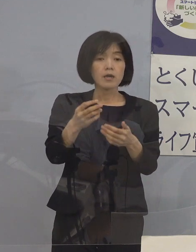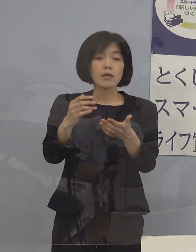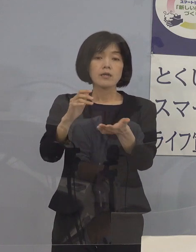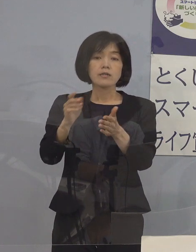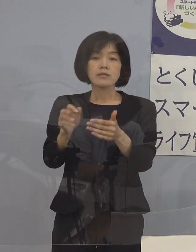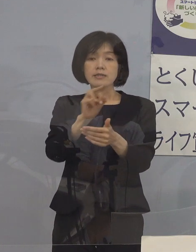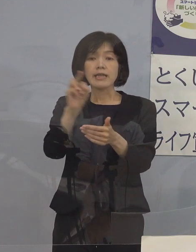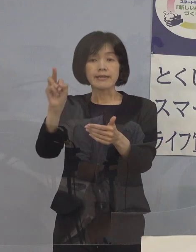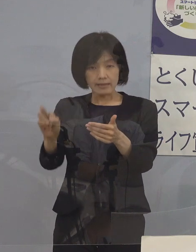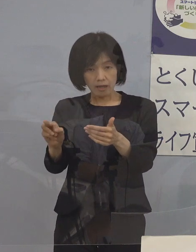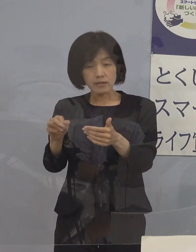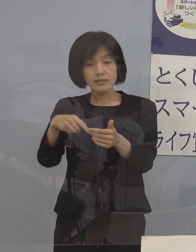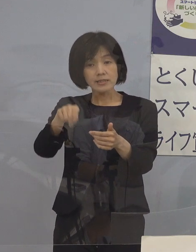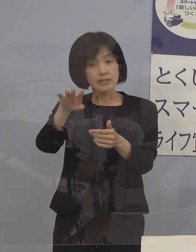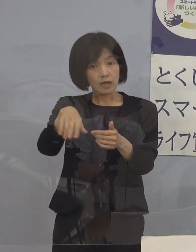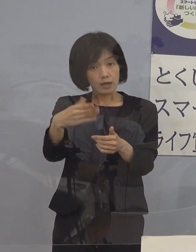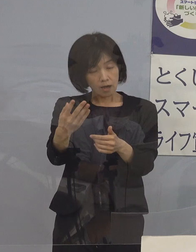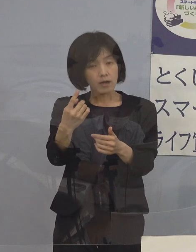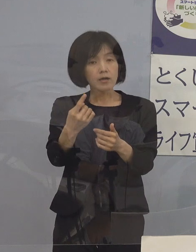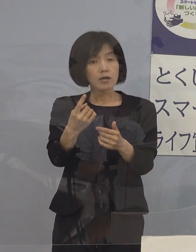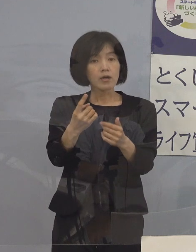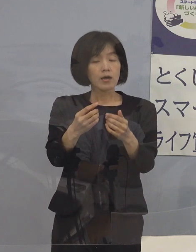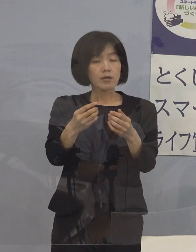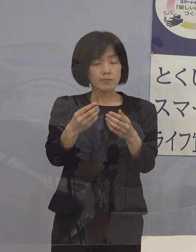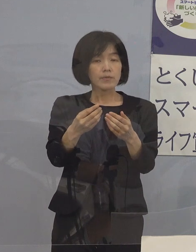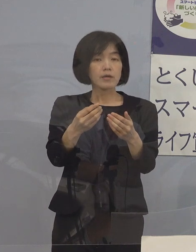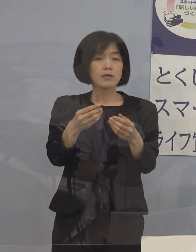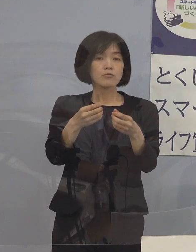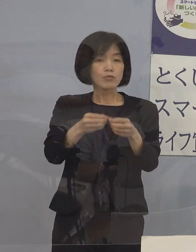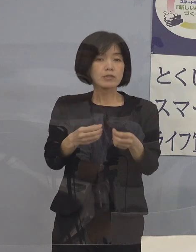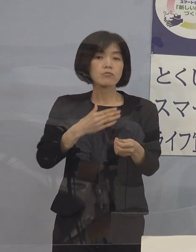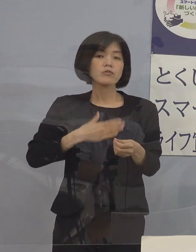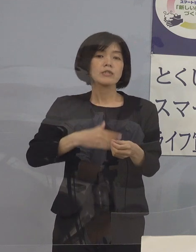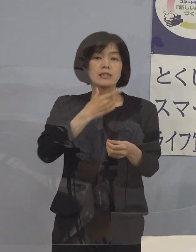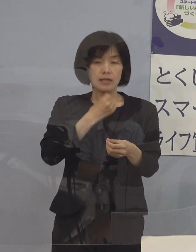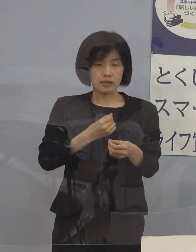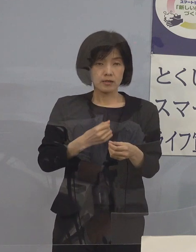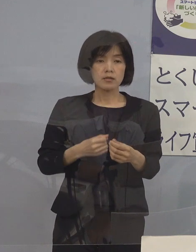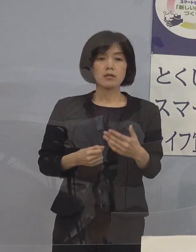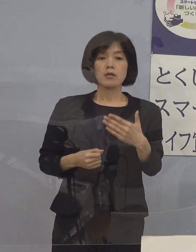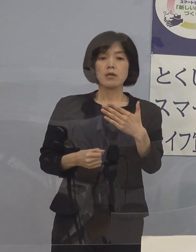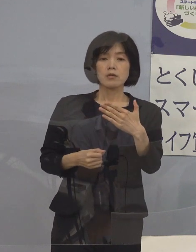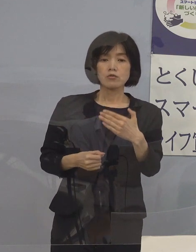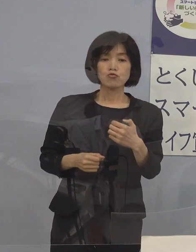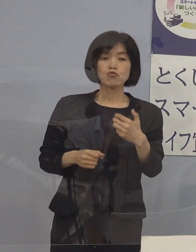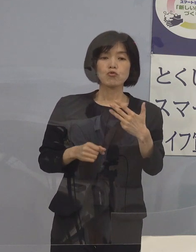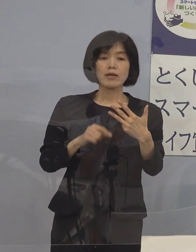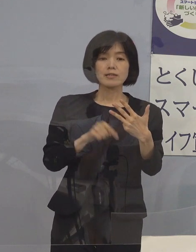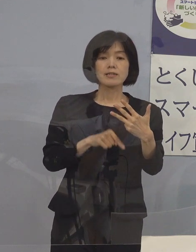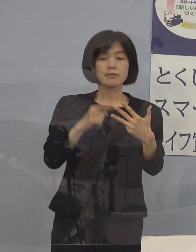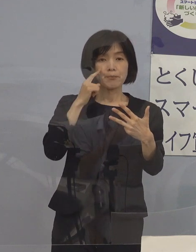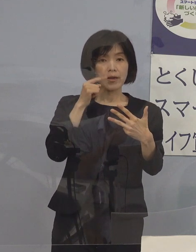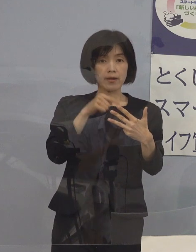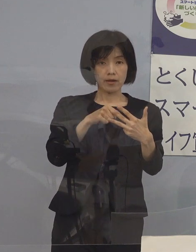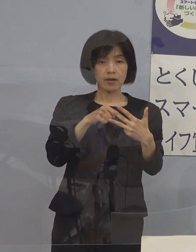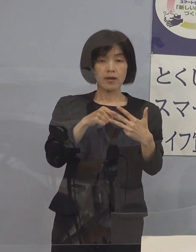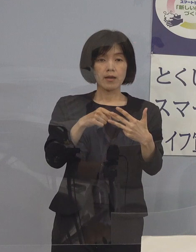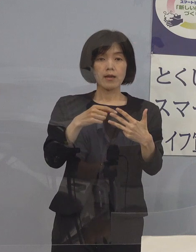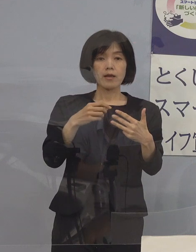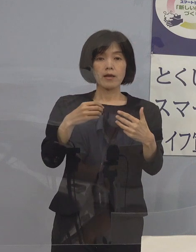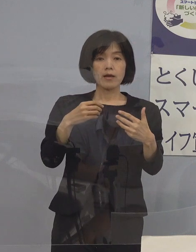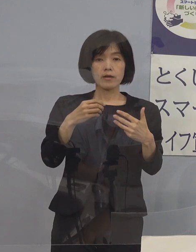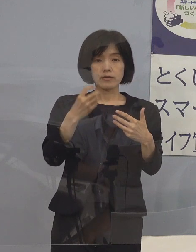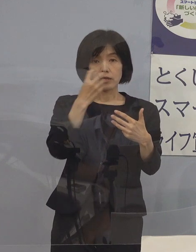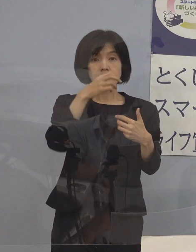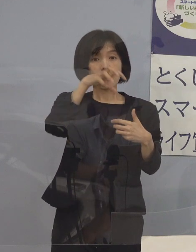査だったの か、はい、じゃあ以下申し上げていきます。まず98例目の方、こ